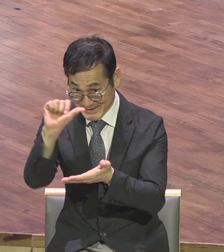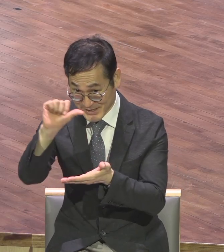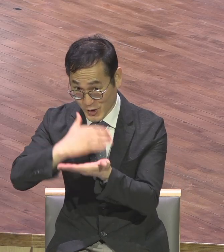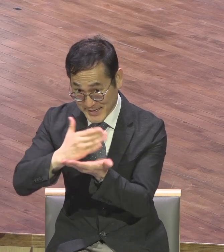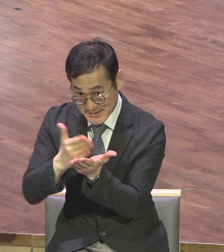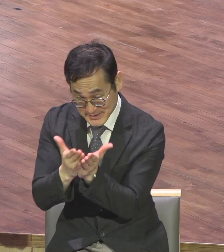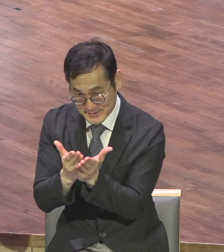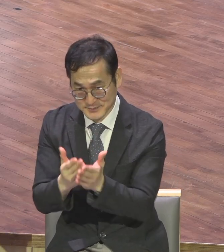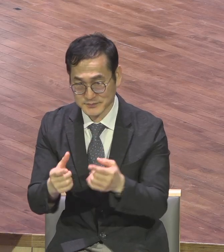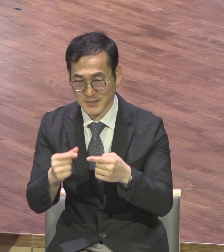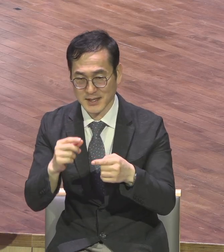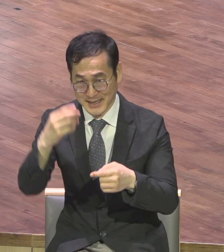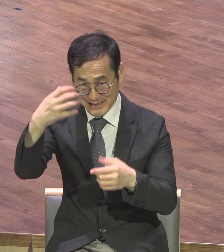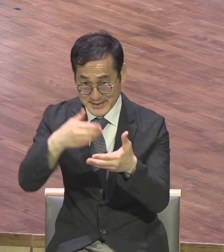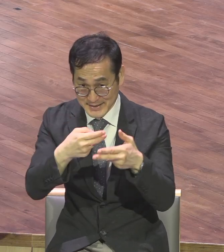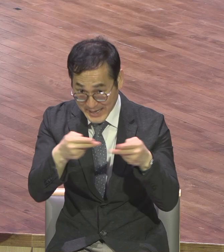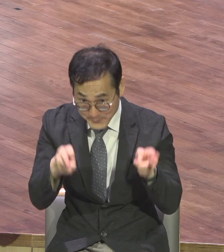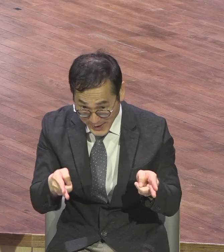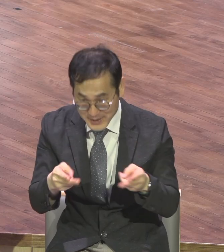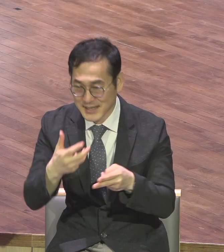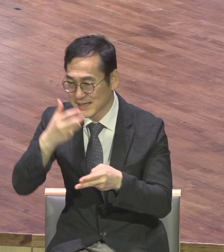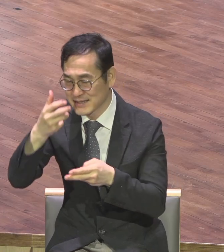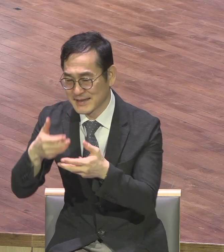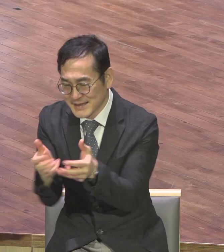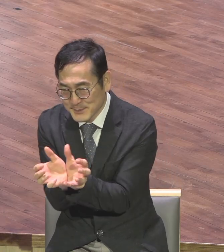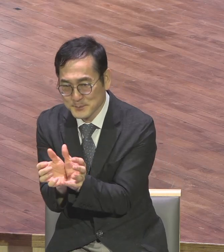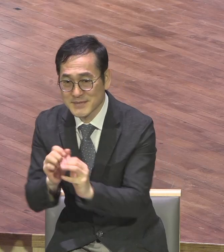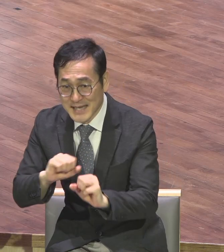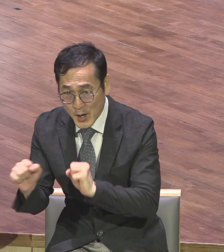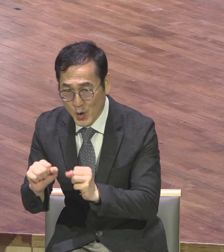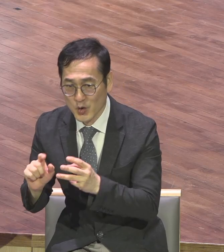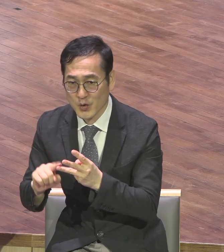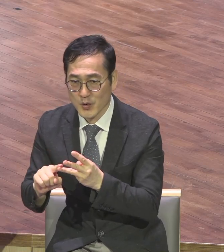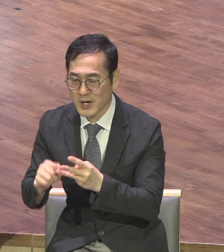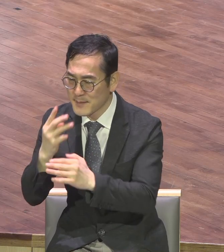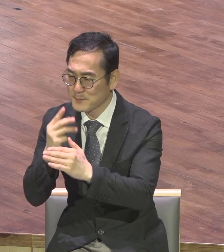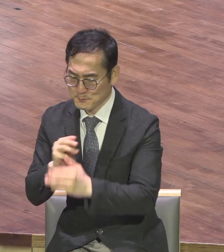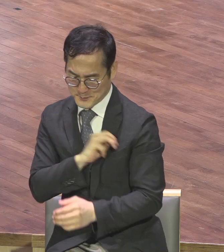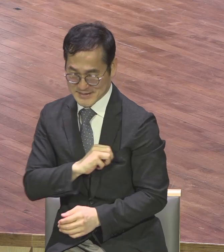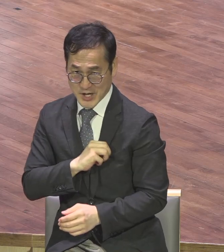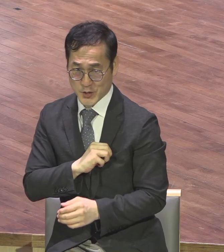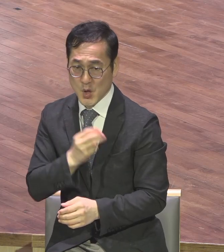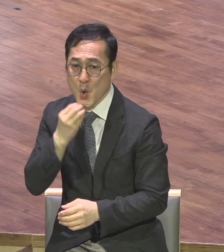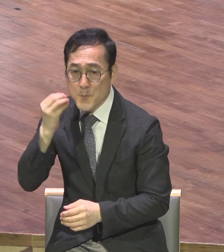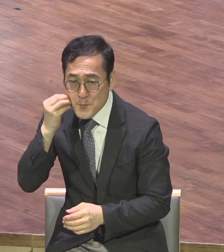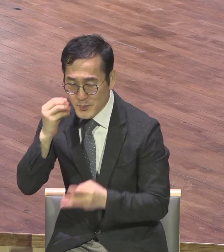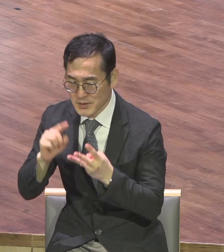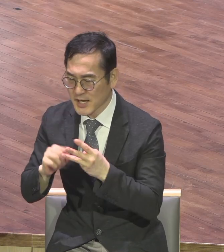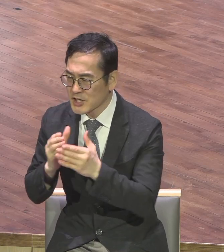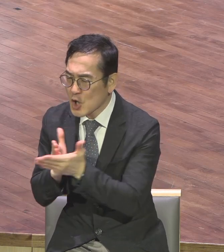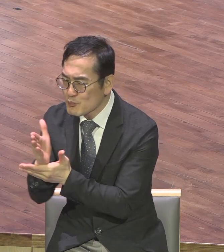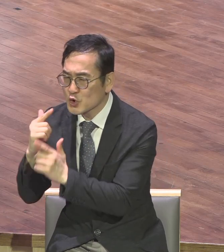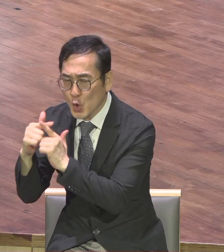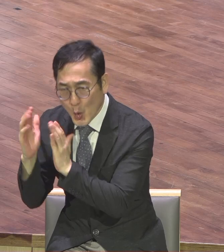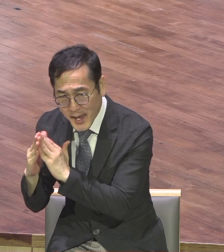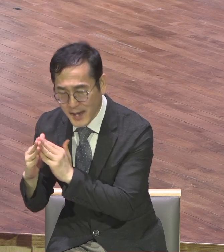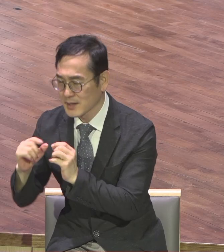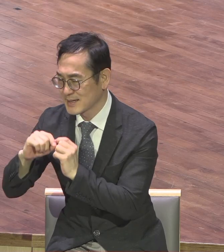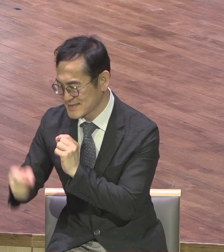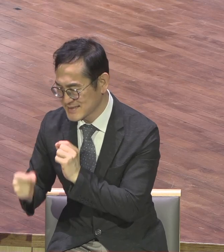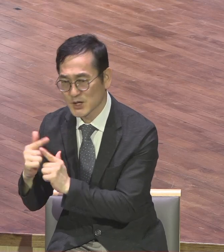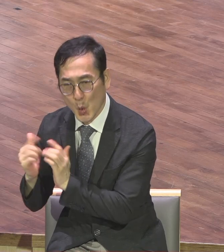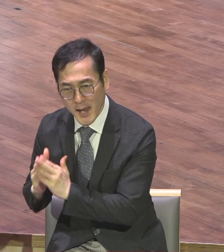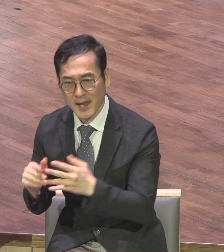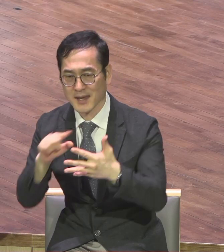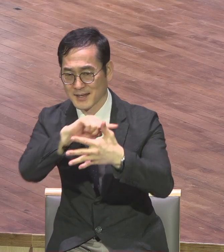다락방, 팀사역, 미션홈, 전문교회, 지교회. 이 다섯 가지 이 기초는